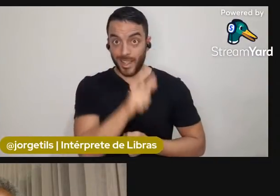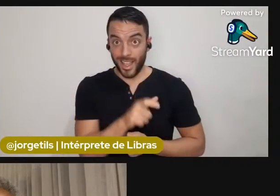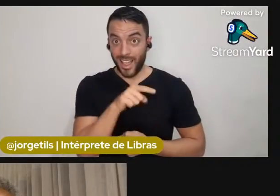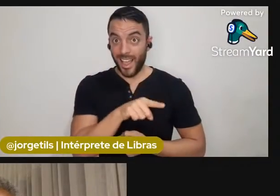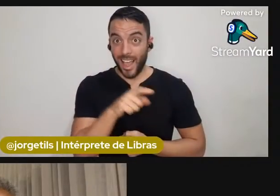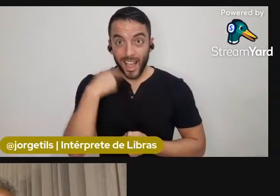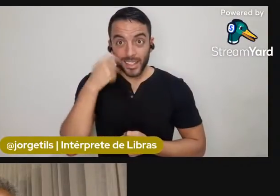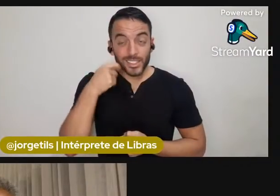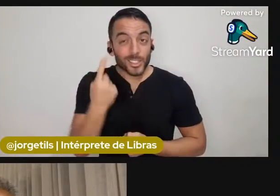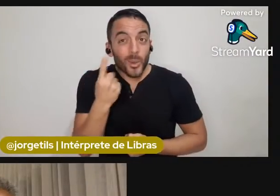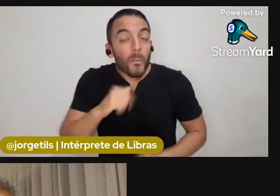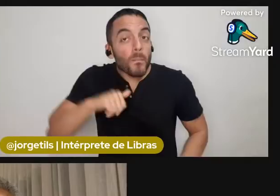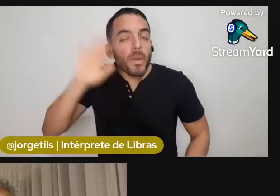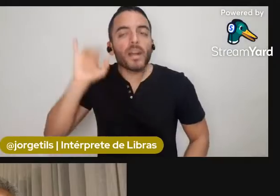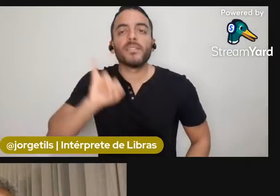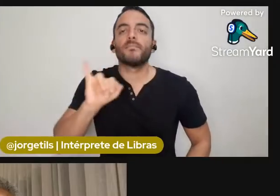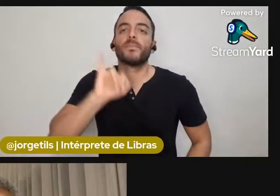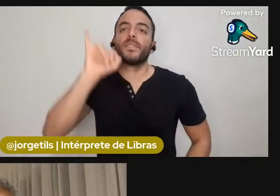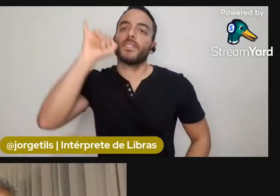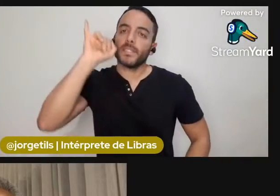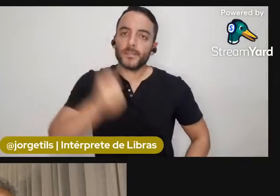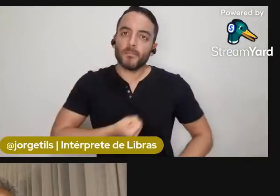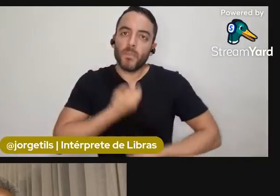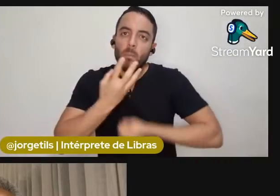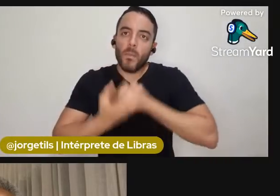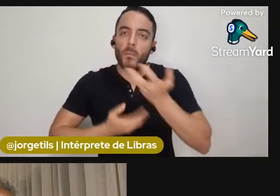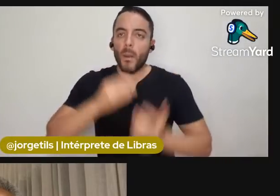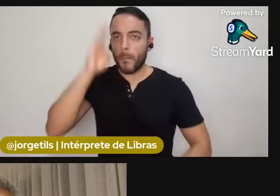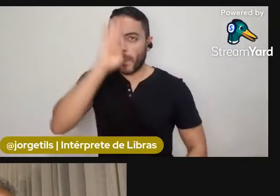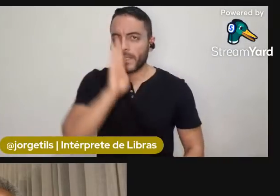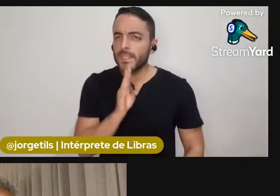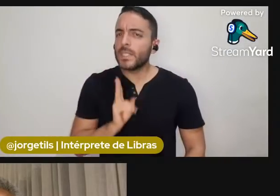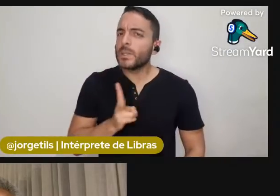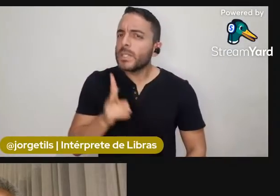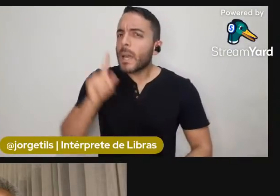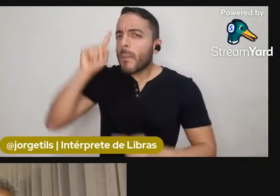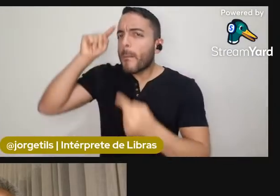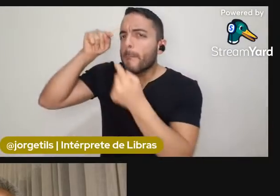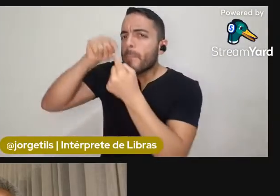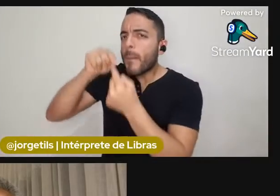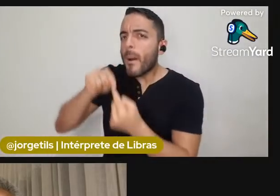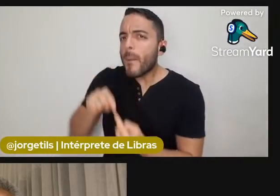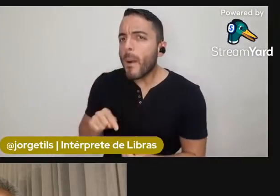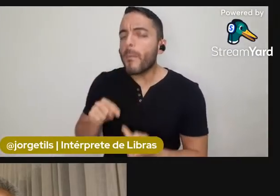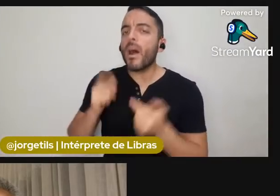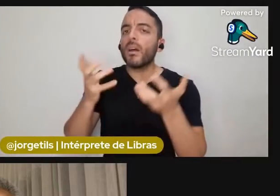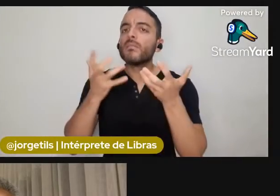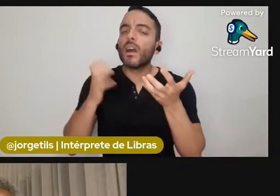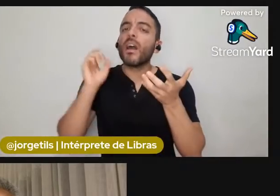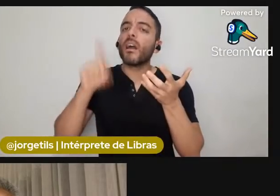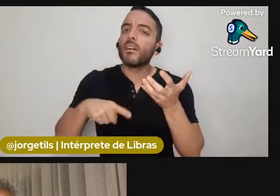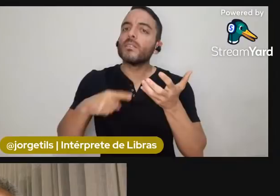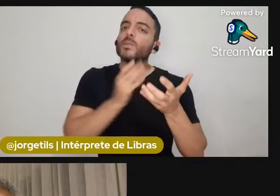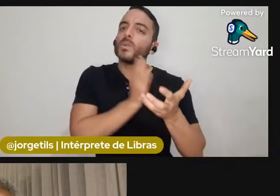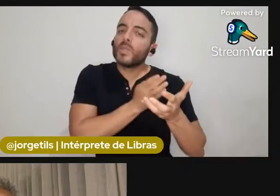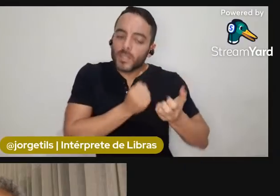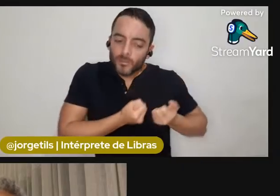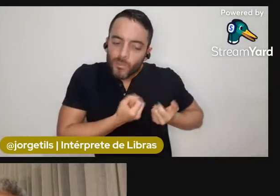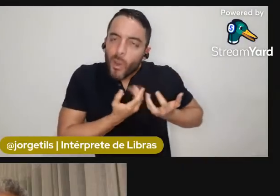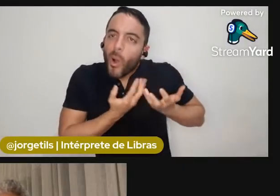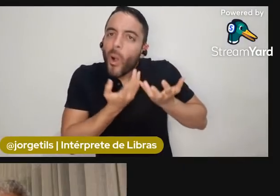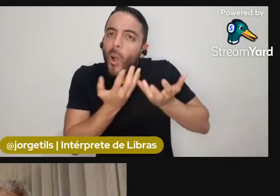importantes compositores brasileiros. Pelo seu engajamento sempre criativo em levar para o mundo o coração e a alma da música brasileira, o Gil tem sido